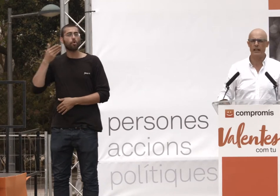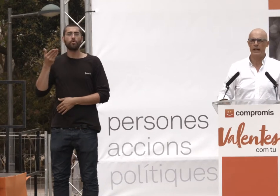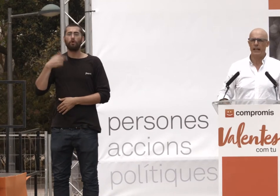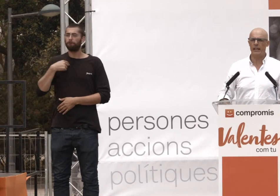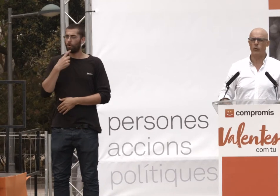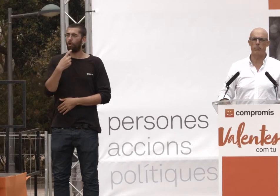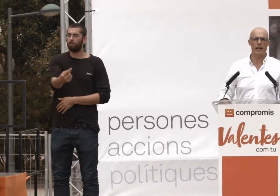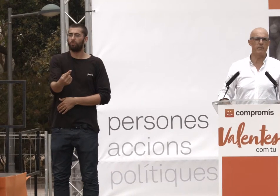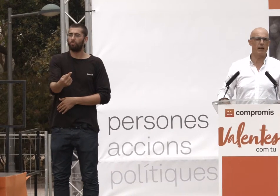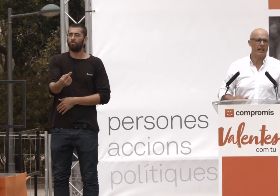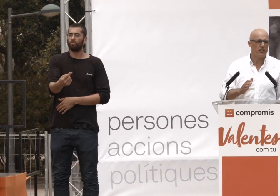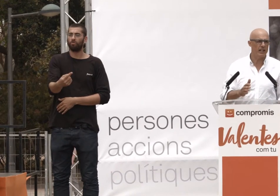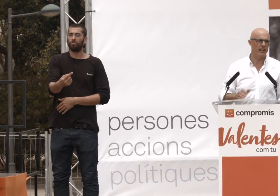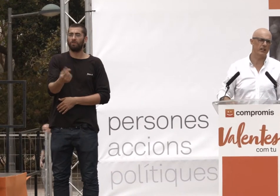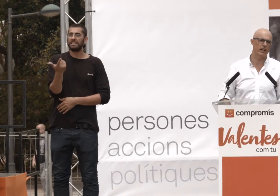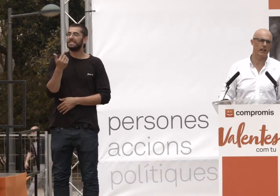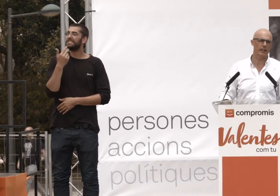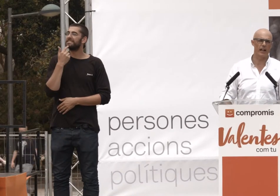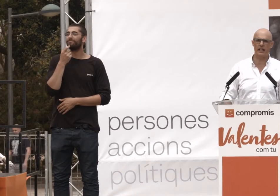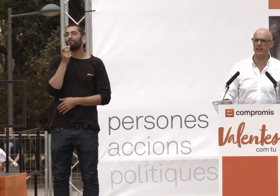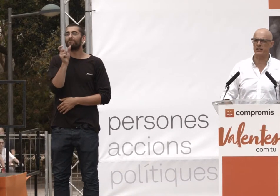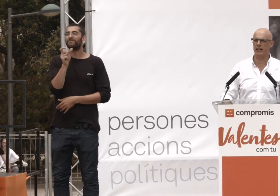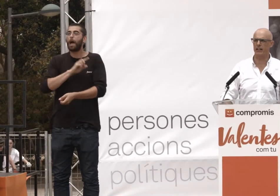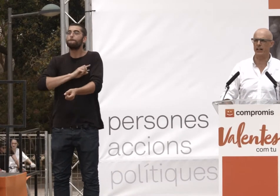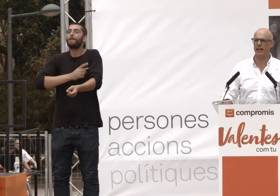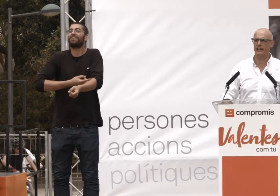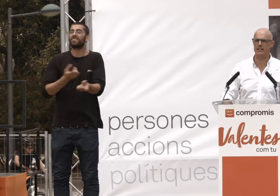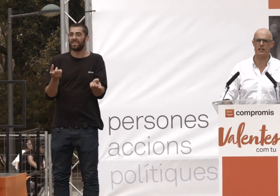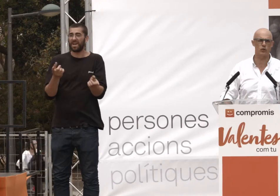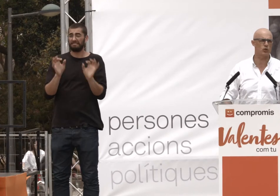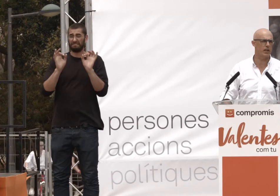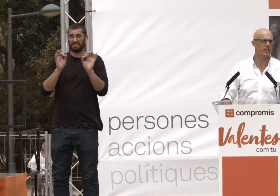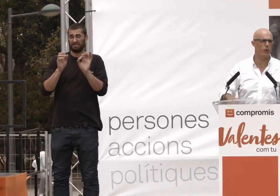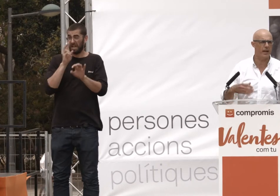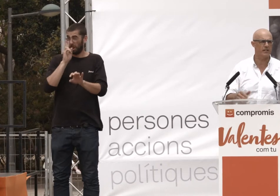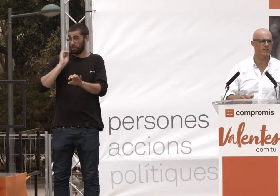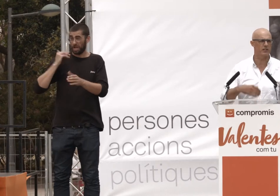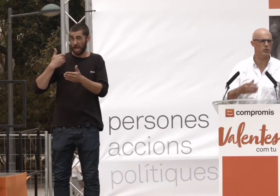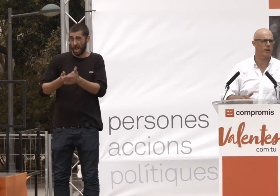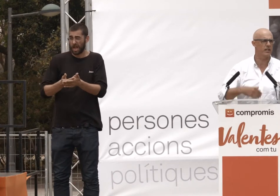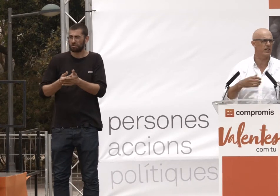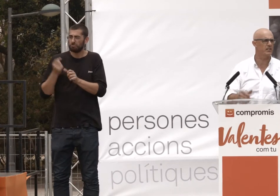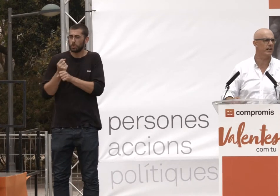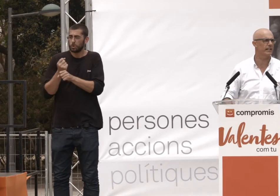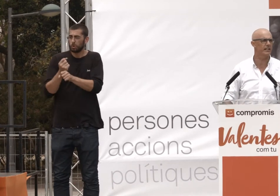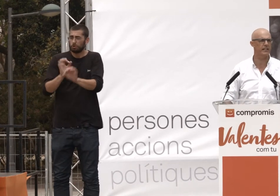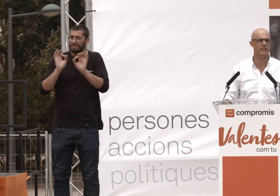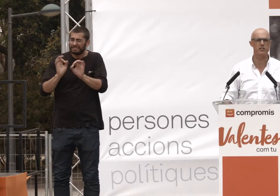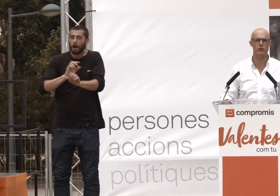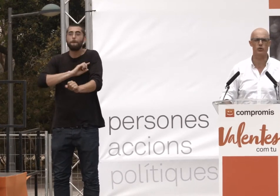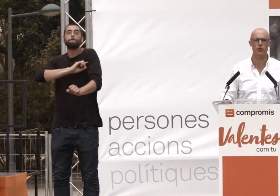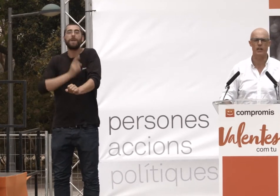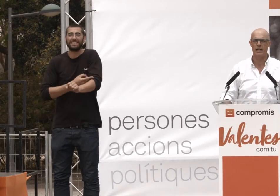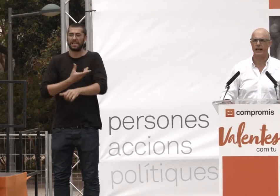dir. I quan parlem de la valentia que ha caracteritzat la tasca d'estos dos anys de govern en els ajuntaments, en la Generalitat, en